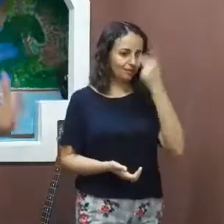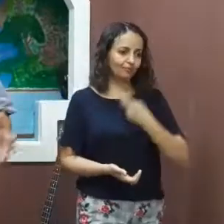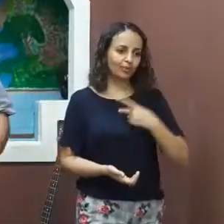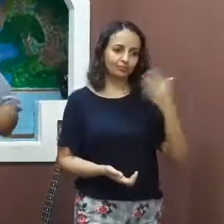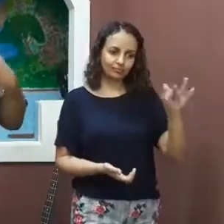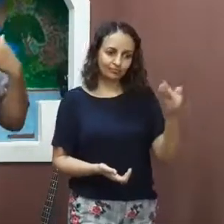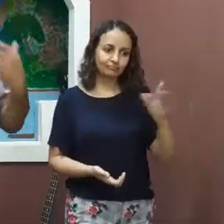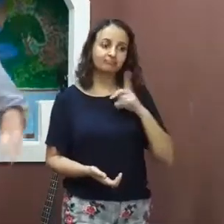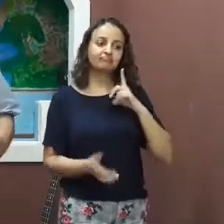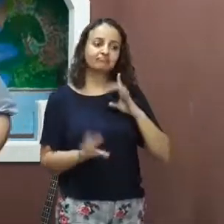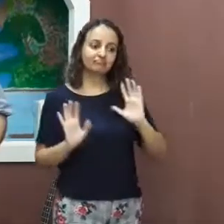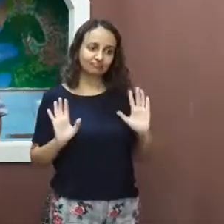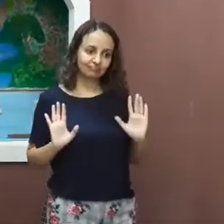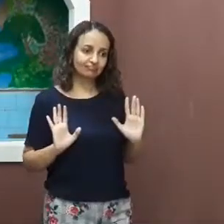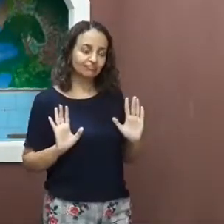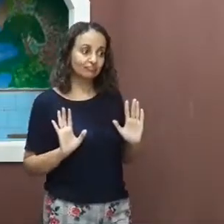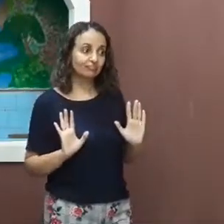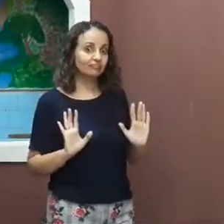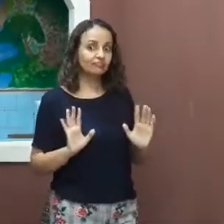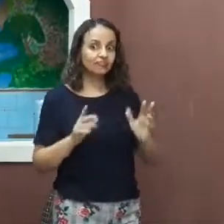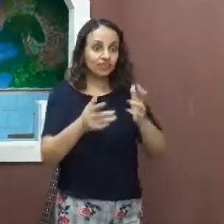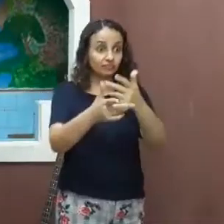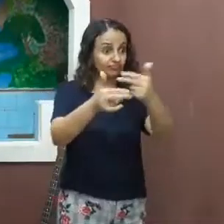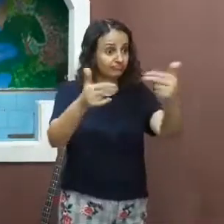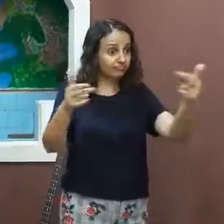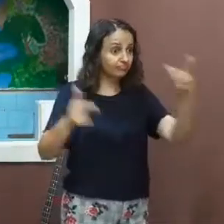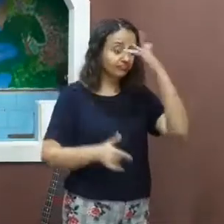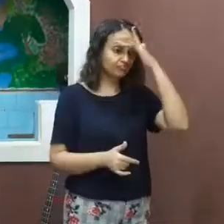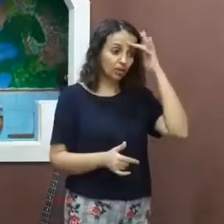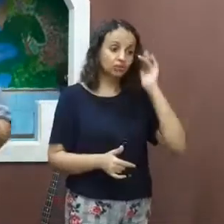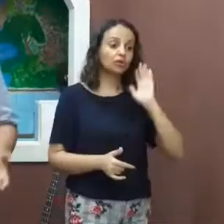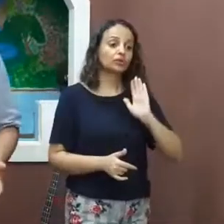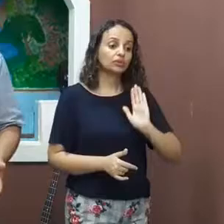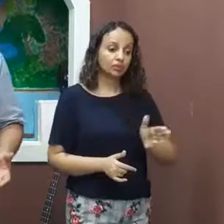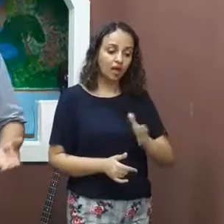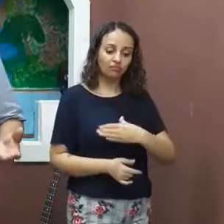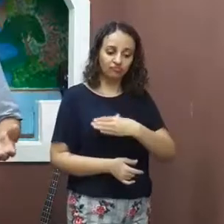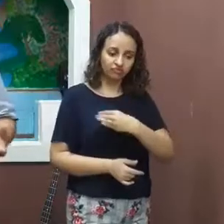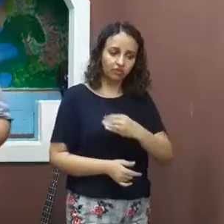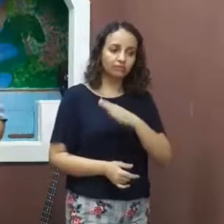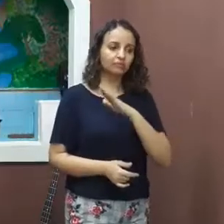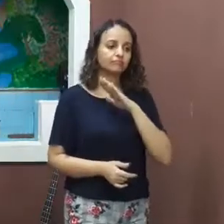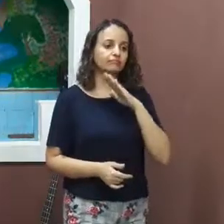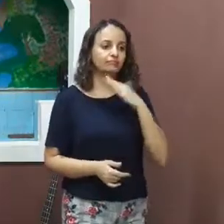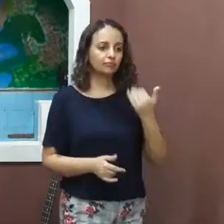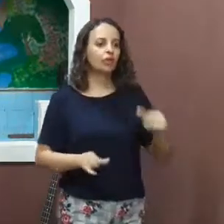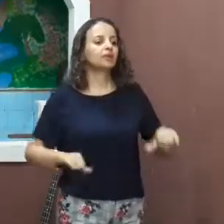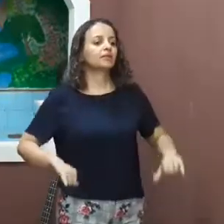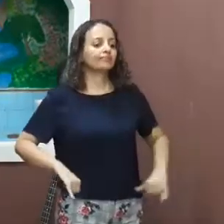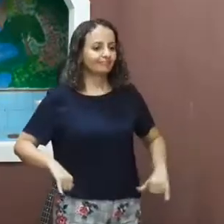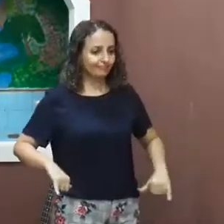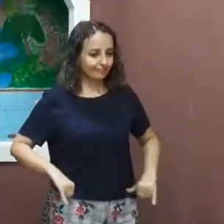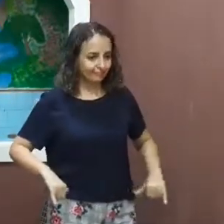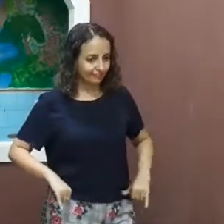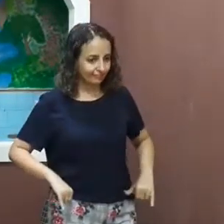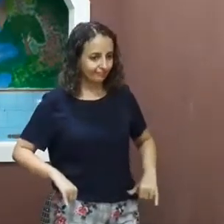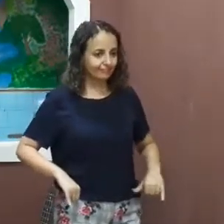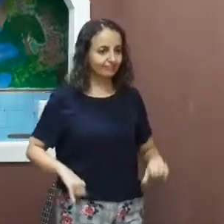Quantas irmãs, quantos irmãos perderam já seus filhos pequenos, irmãs que tiveram